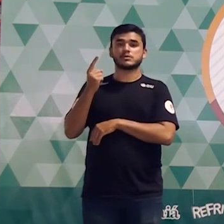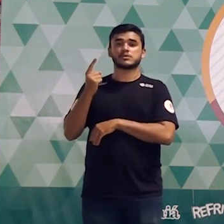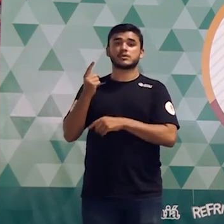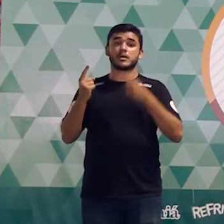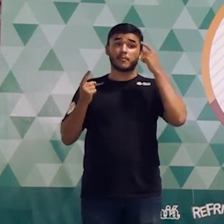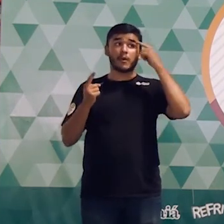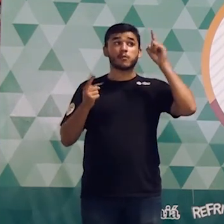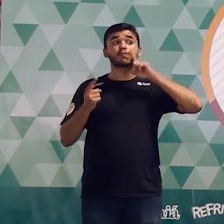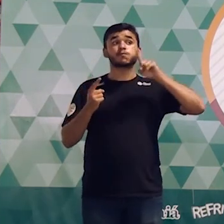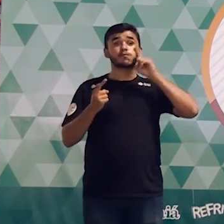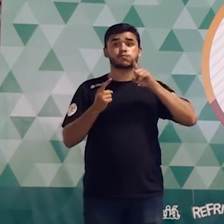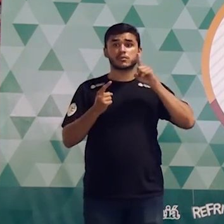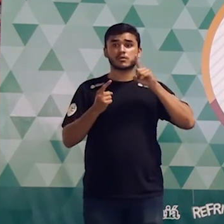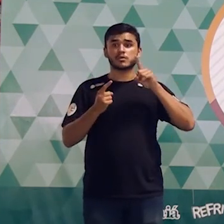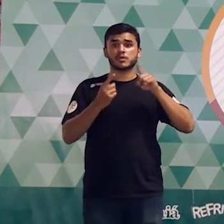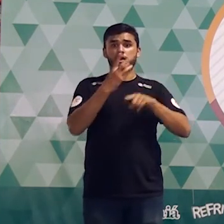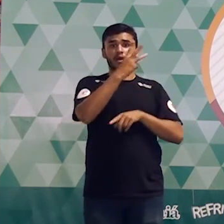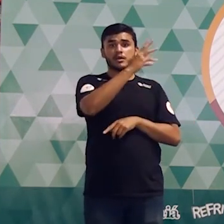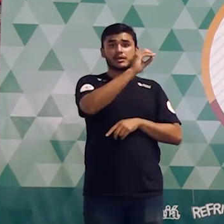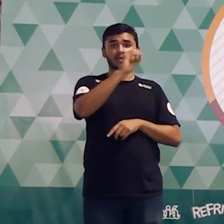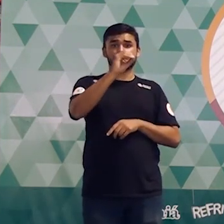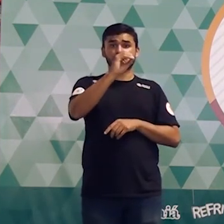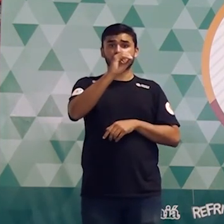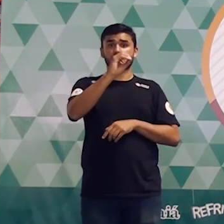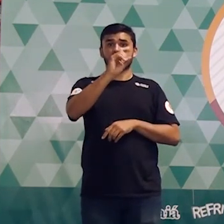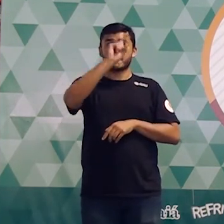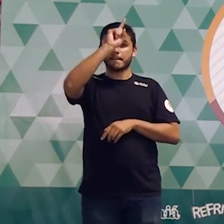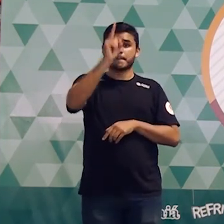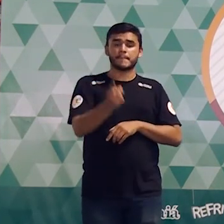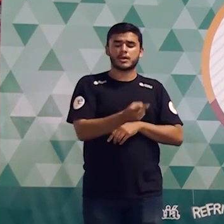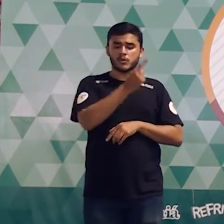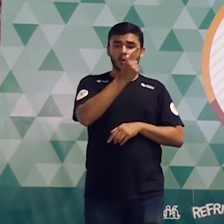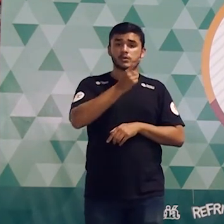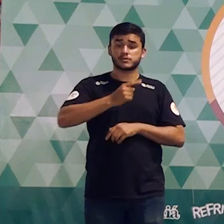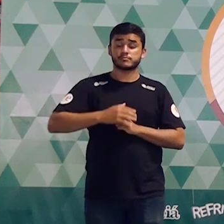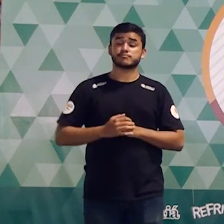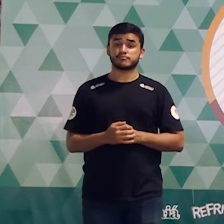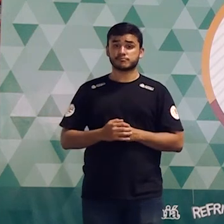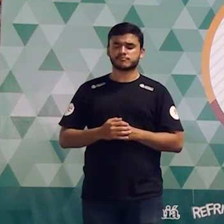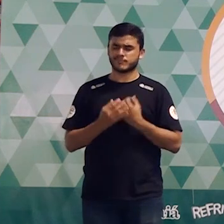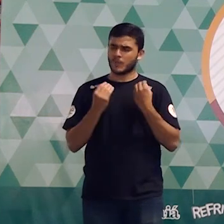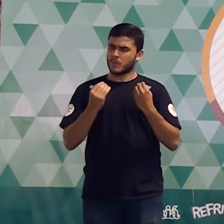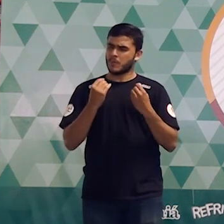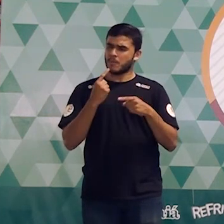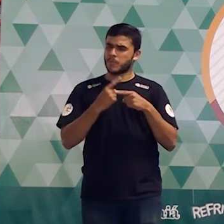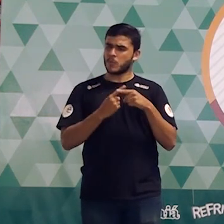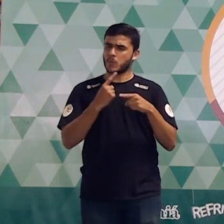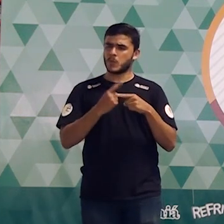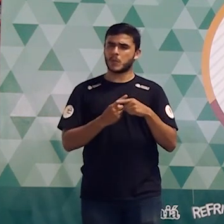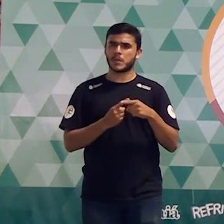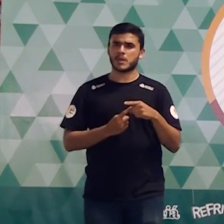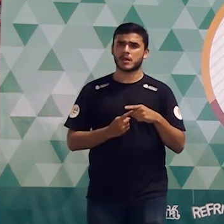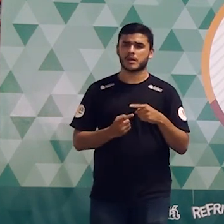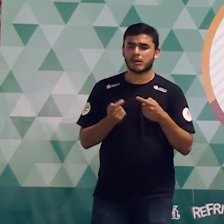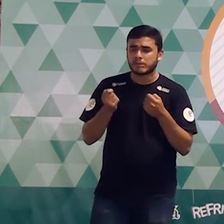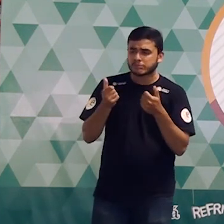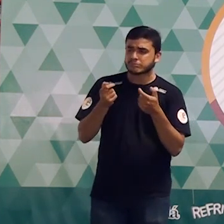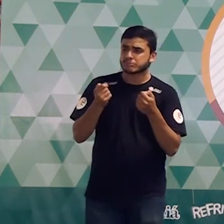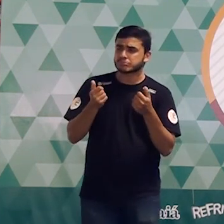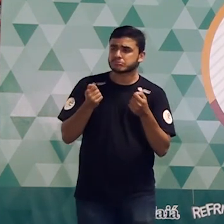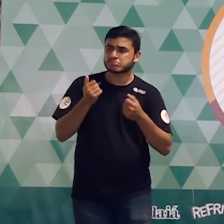população dos Estados Unidos hoje. Menos ainda. Aí você tem que raciocinar. Por que tinha tão